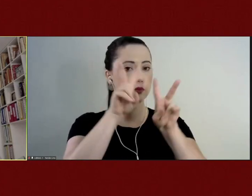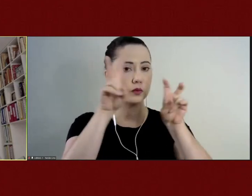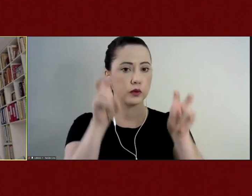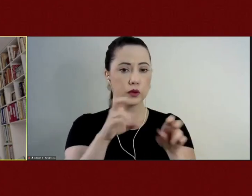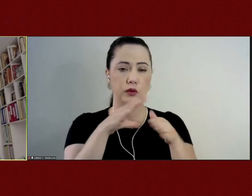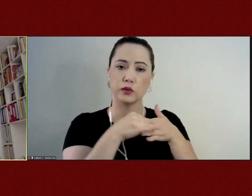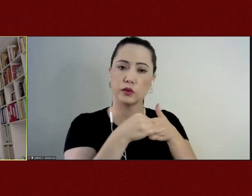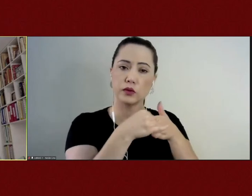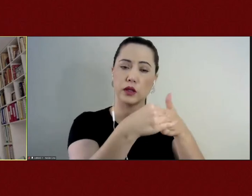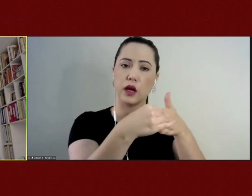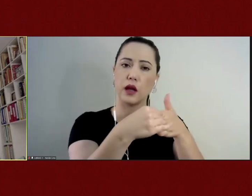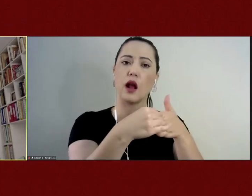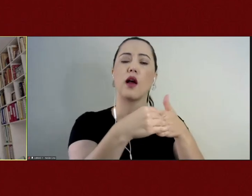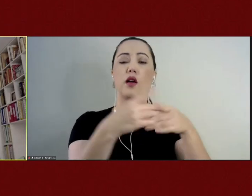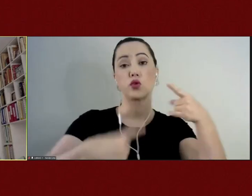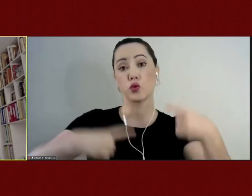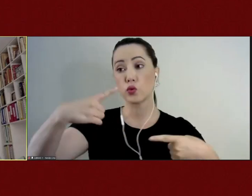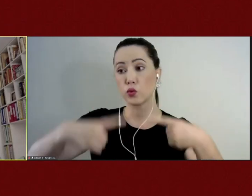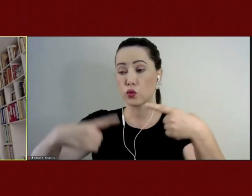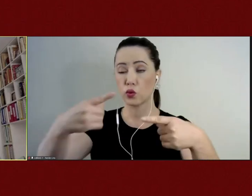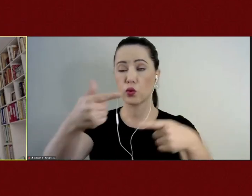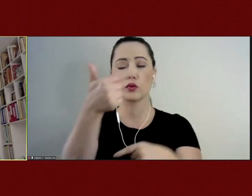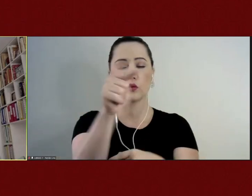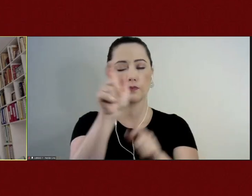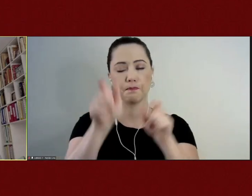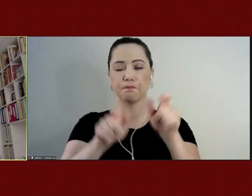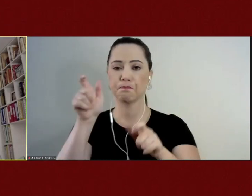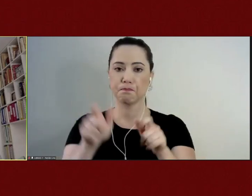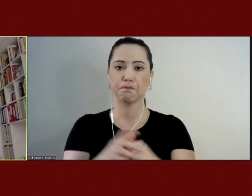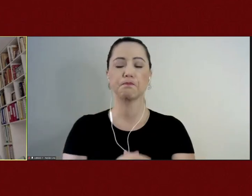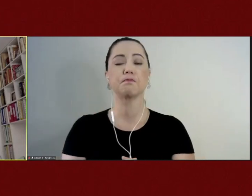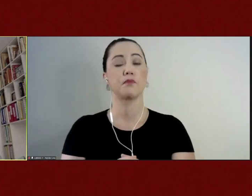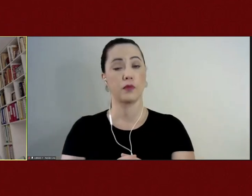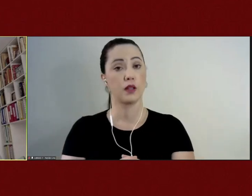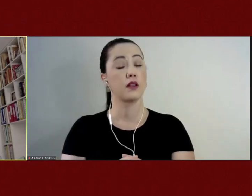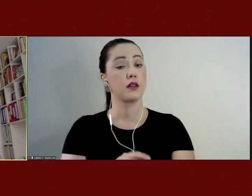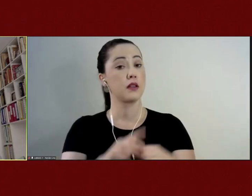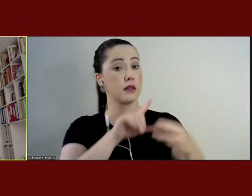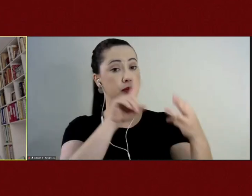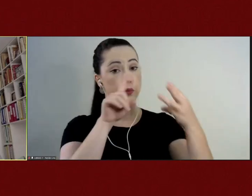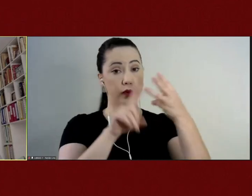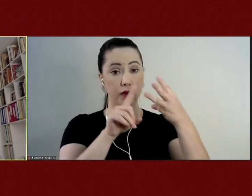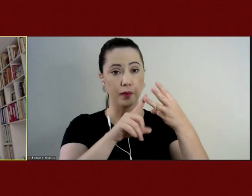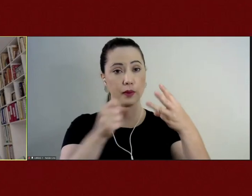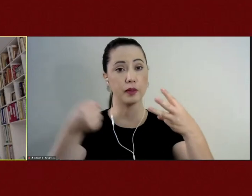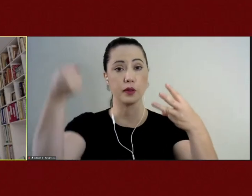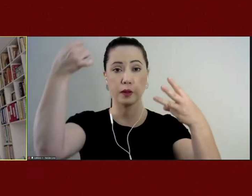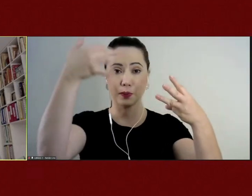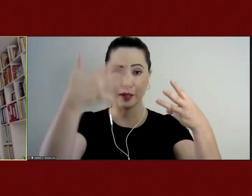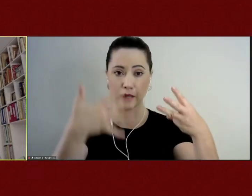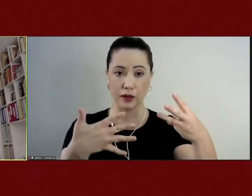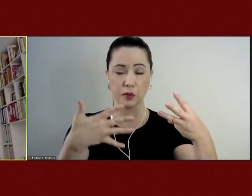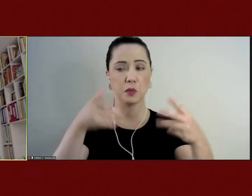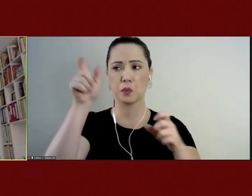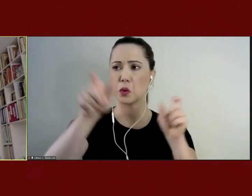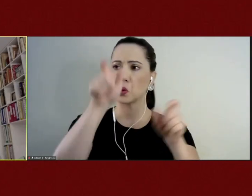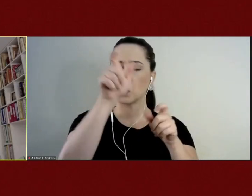as intervenções dos demais palestrantes e palestrantes nacionais e